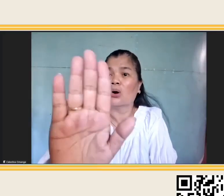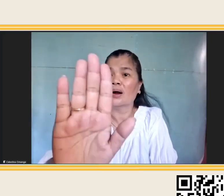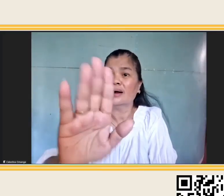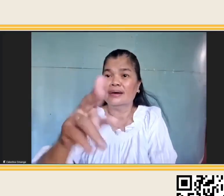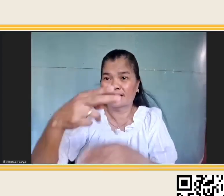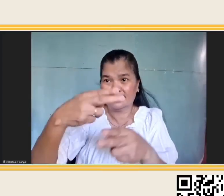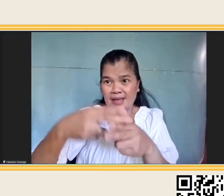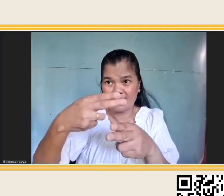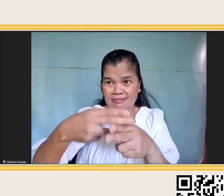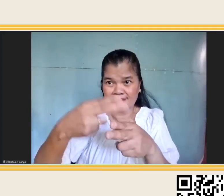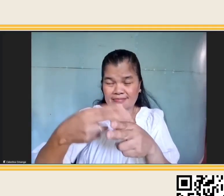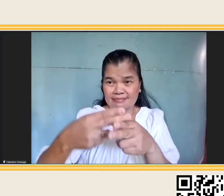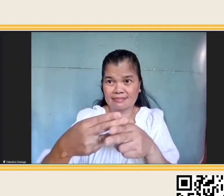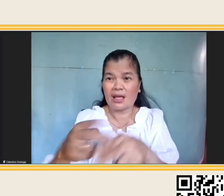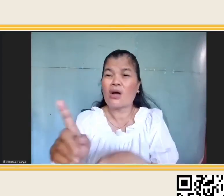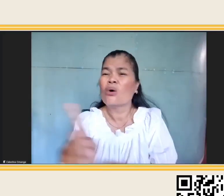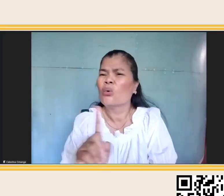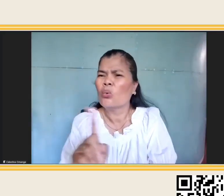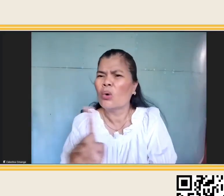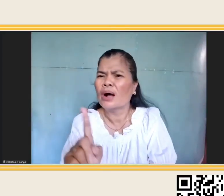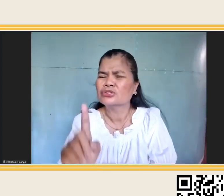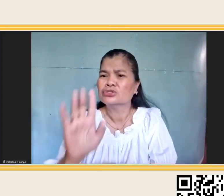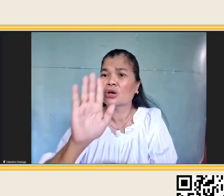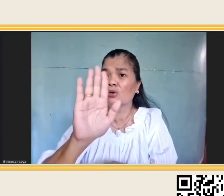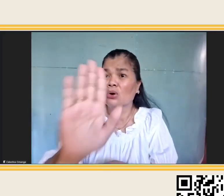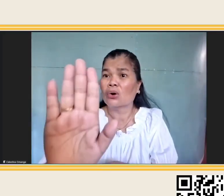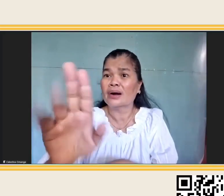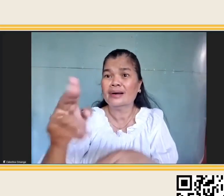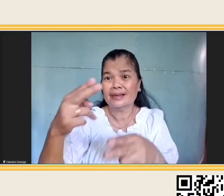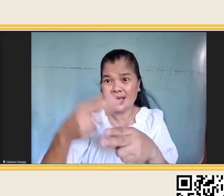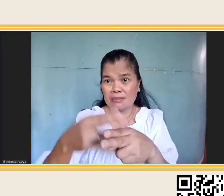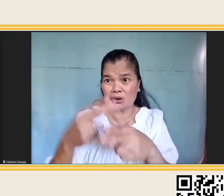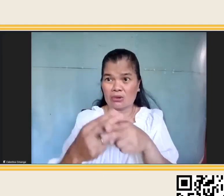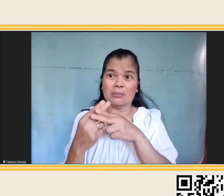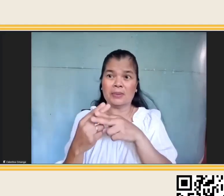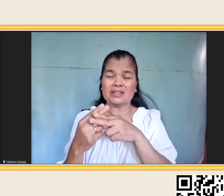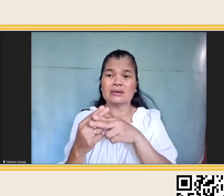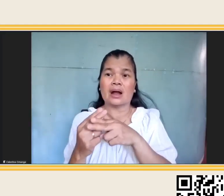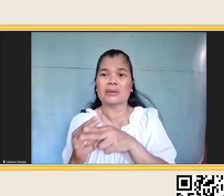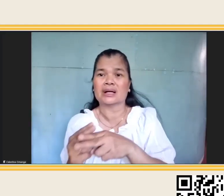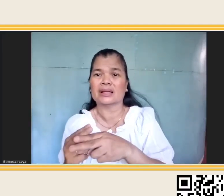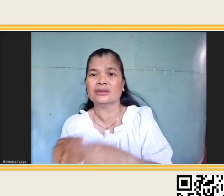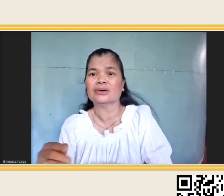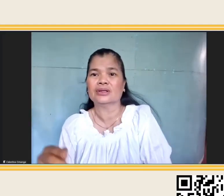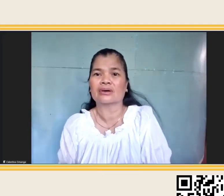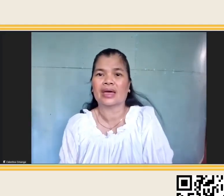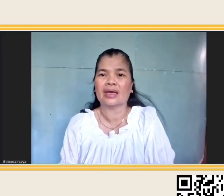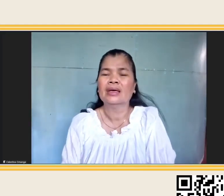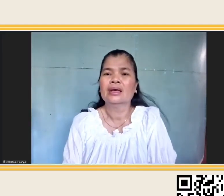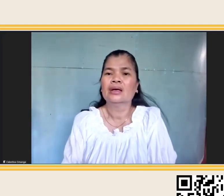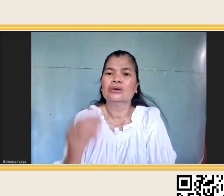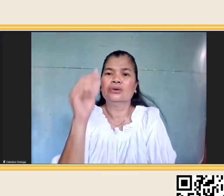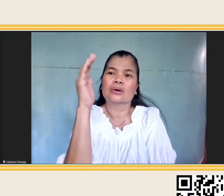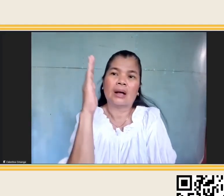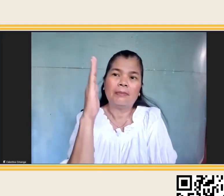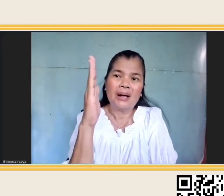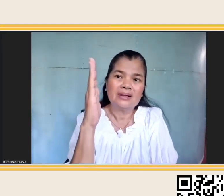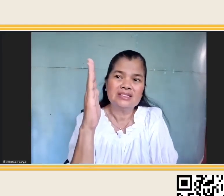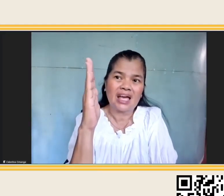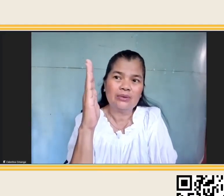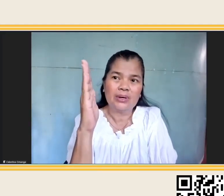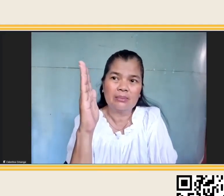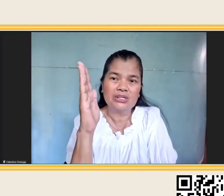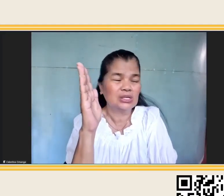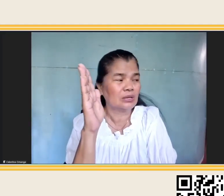What's your name? What's your name? Oh, complete grammar ka doon. Okay.